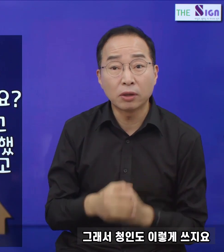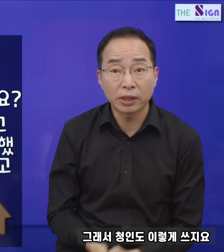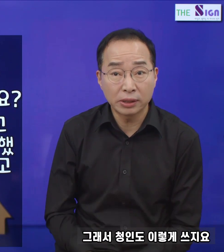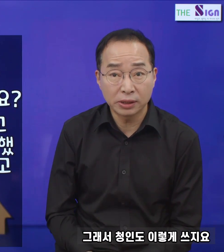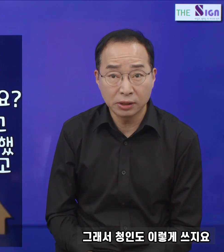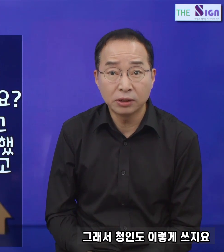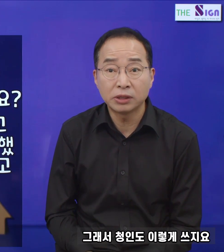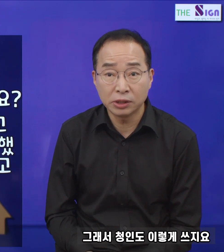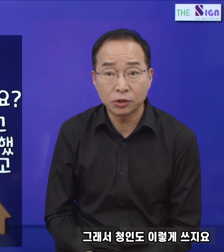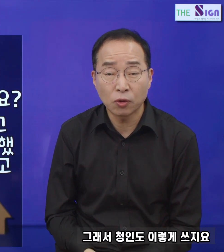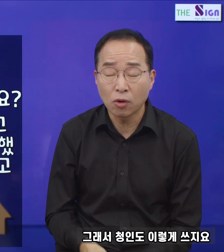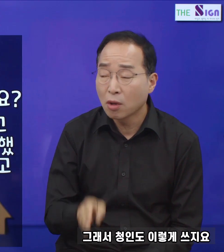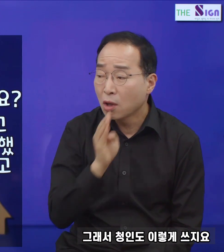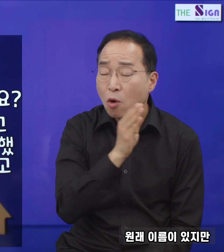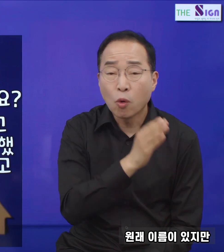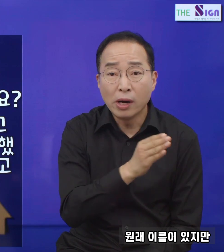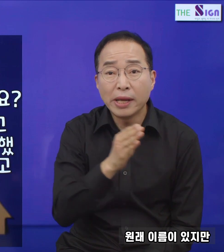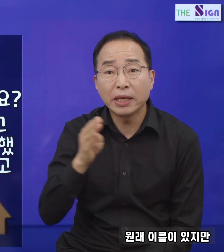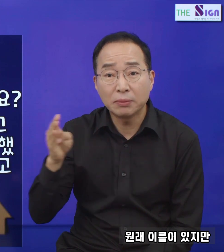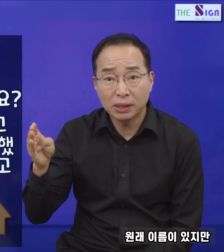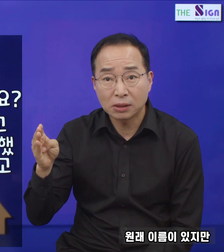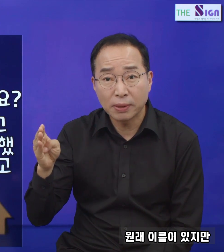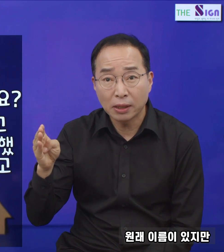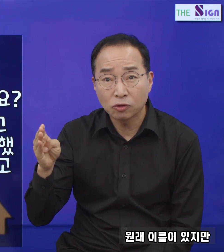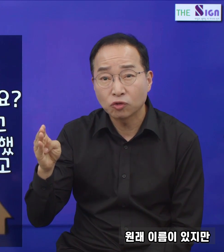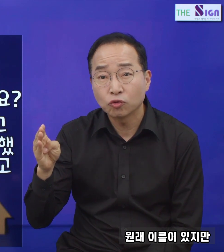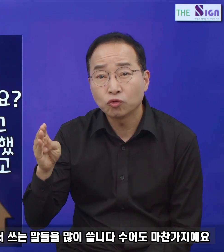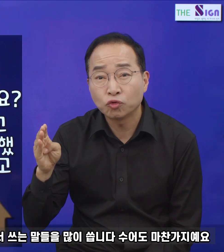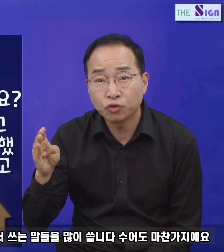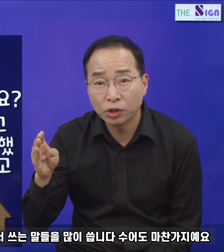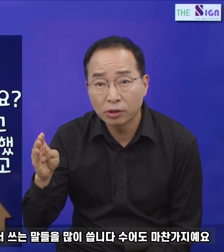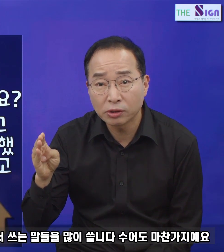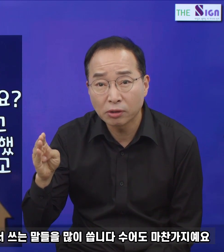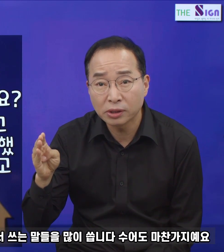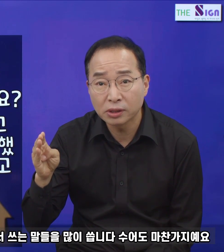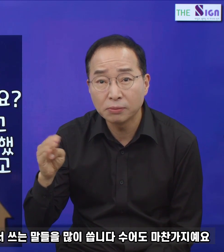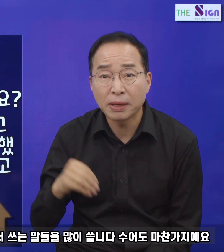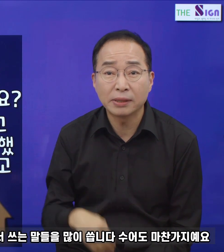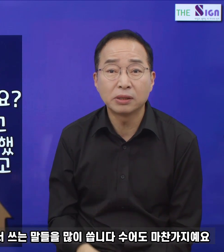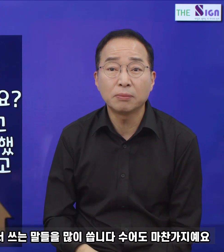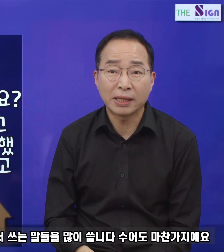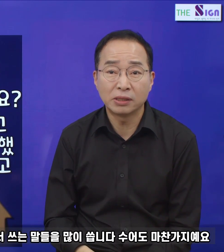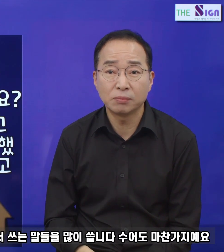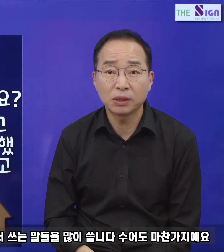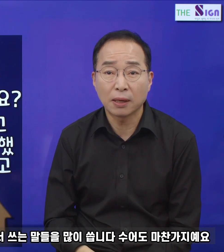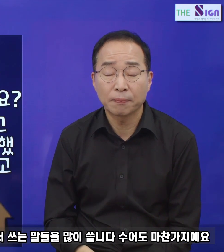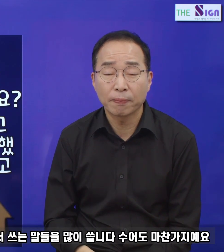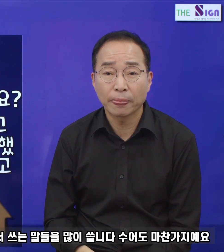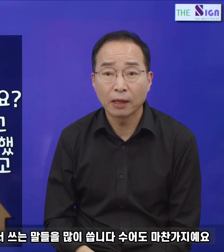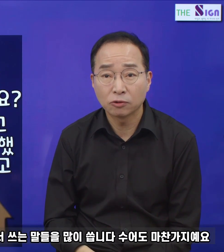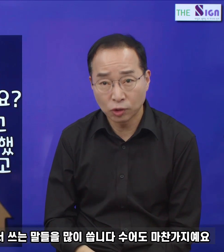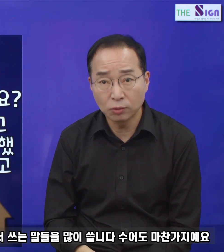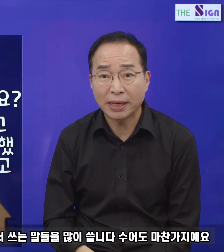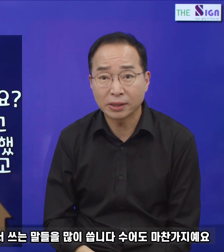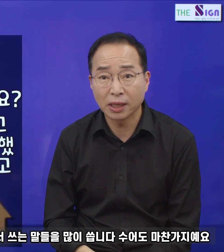이렇게 쓰지요. 원래 이름이 있지만 줄여서 쓰는 말들을 많이 씁니다. 수화도